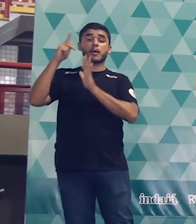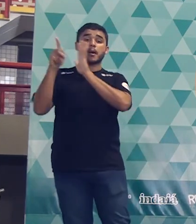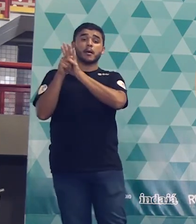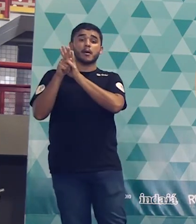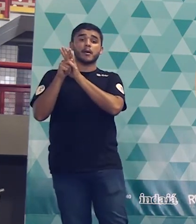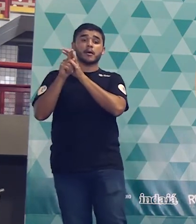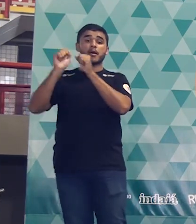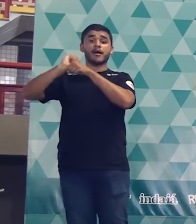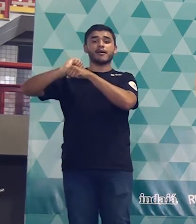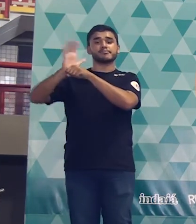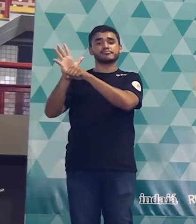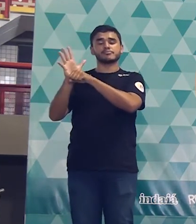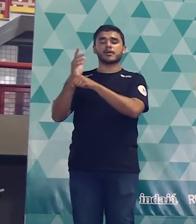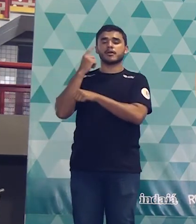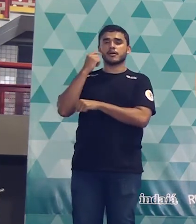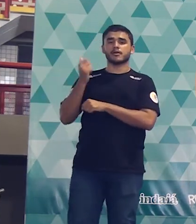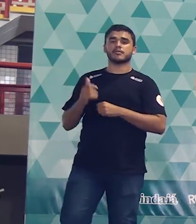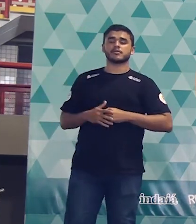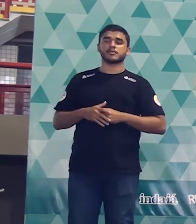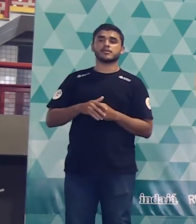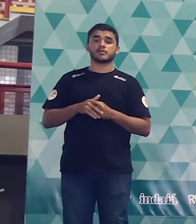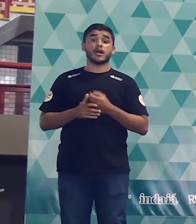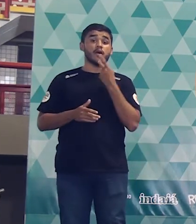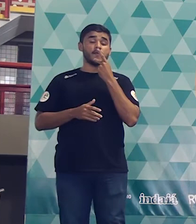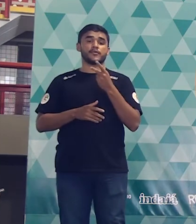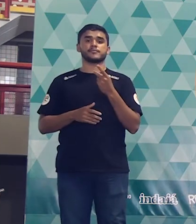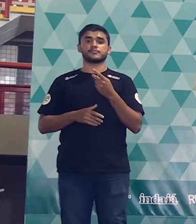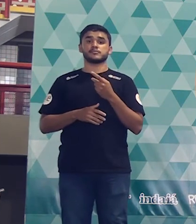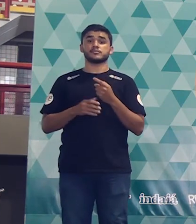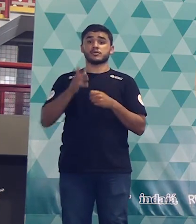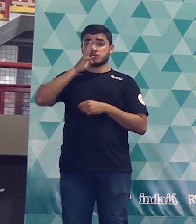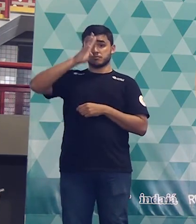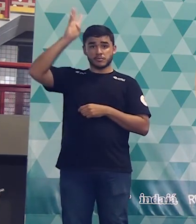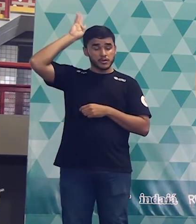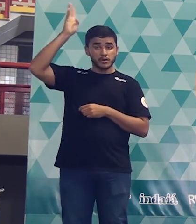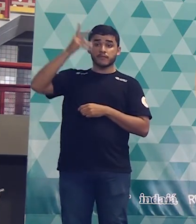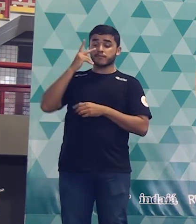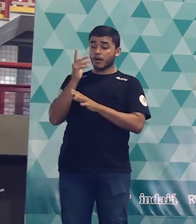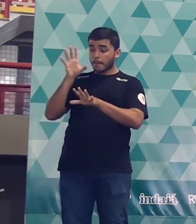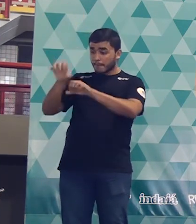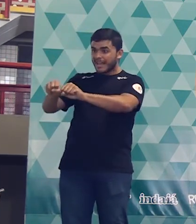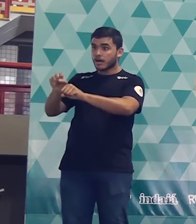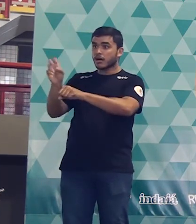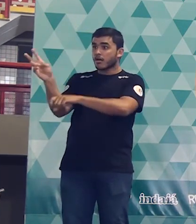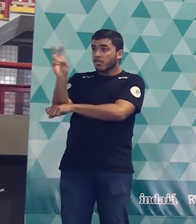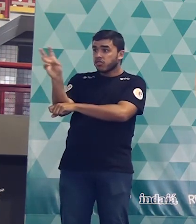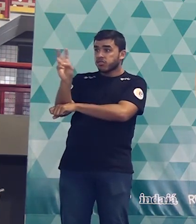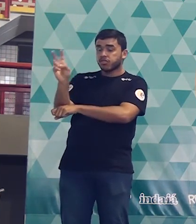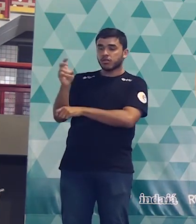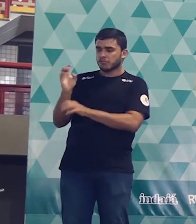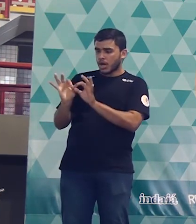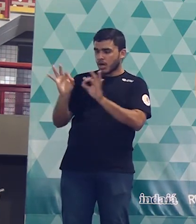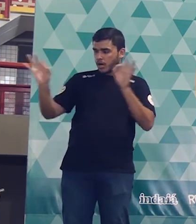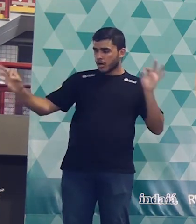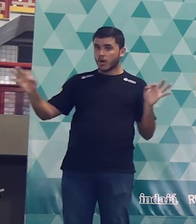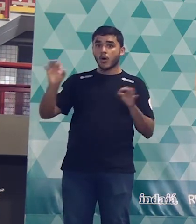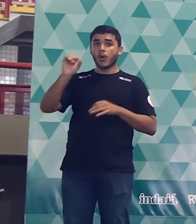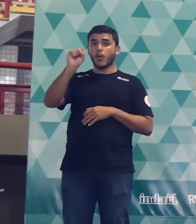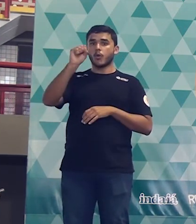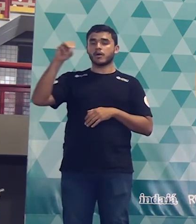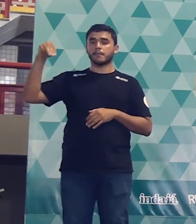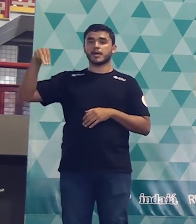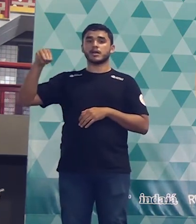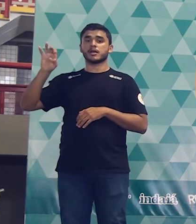exemplo, os bombeiros capturaram uma cobra que media 8 metros. Esse termo cobra aí é denotativo